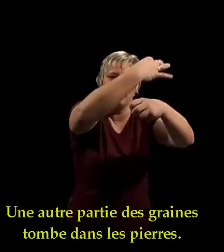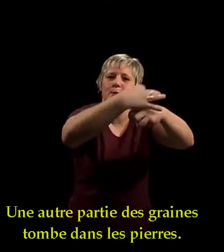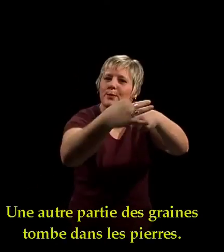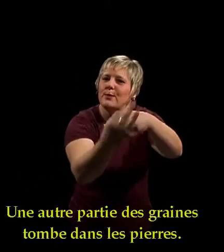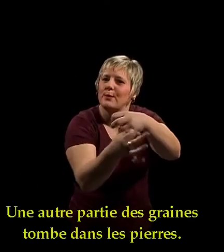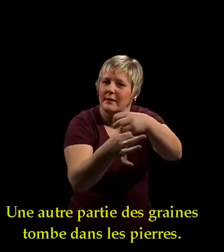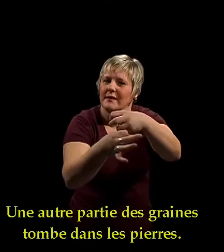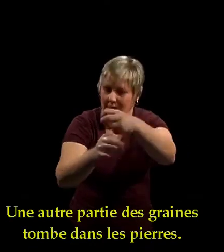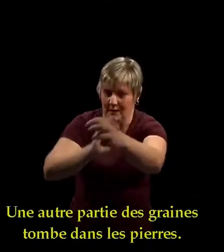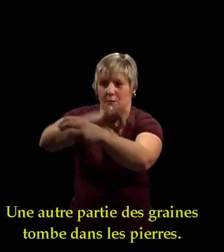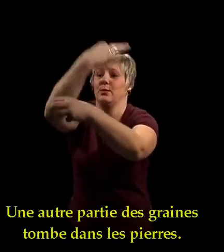pierres.